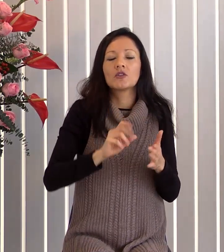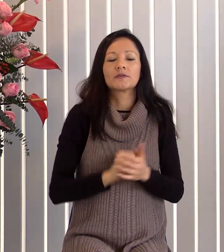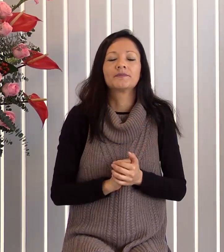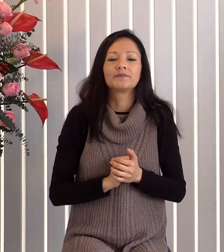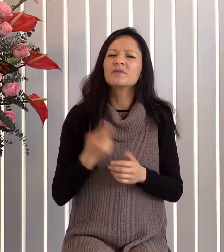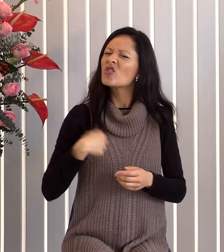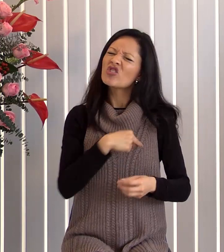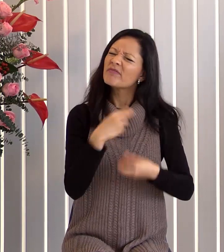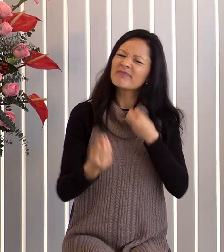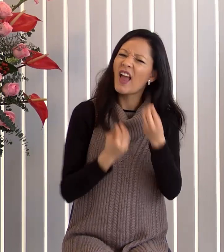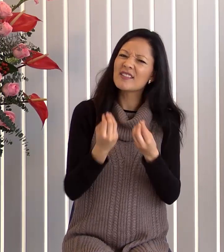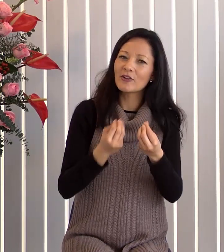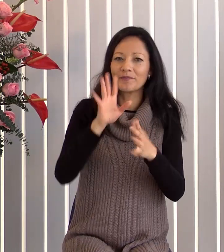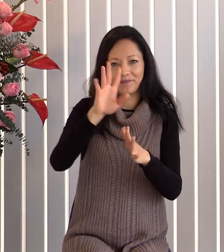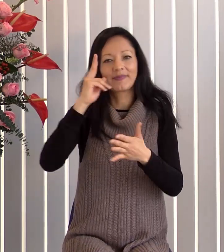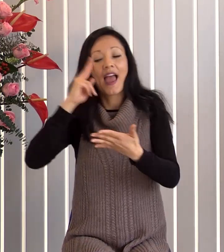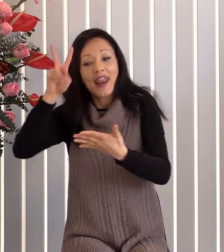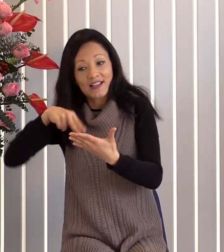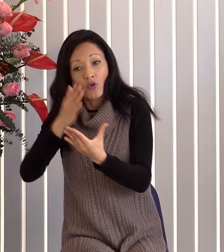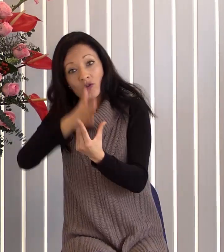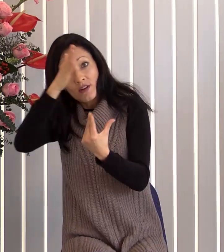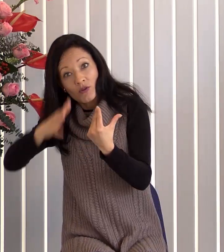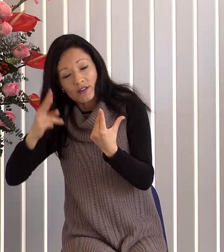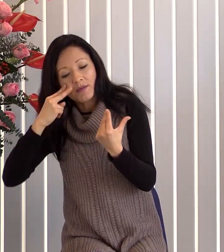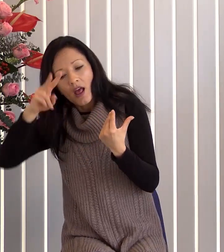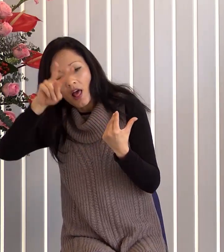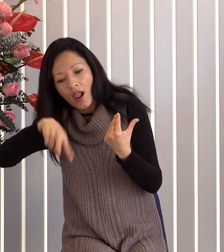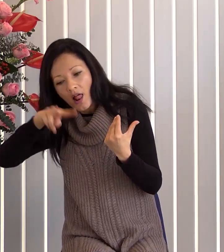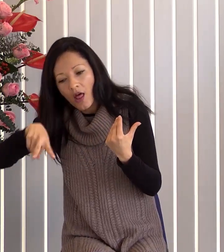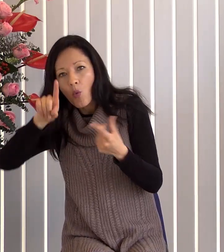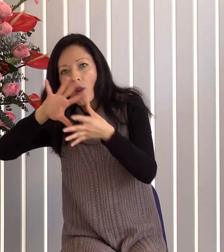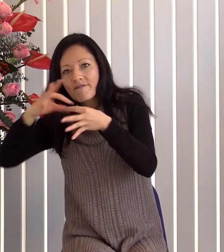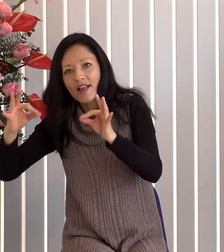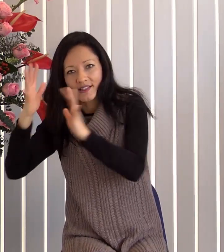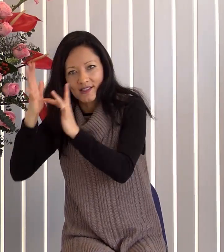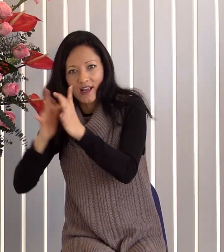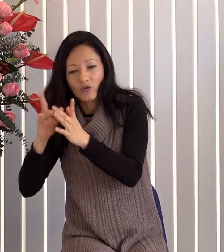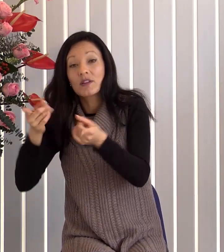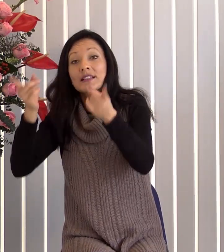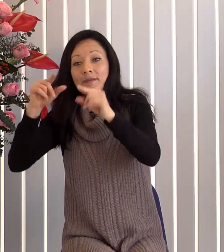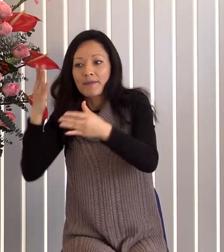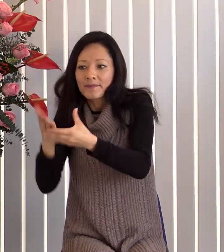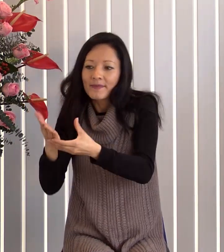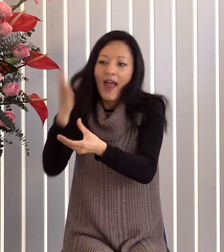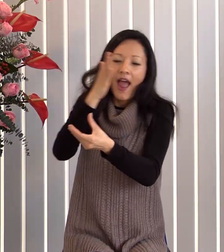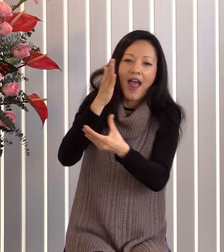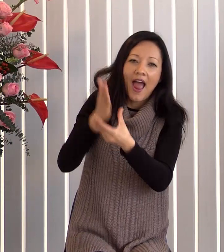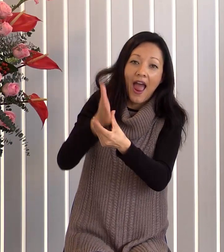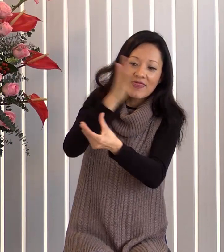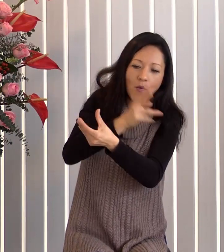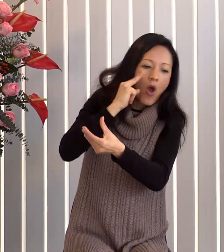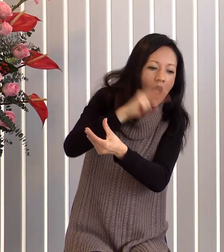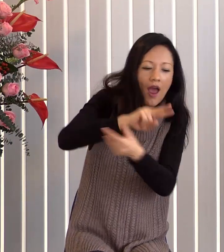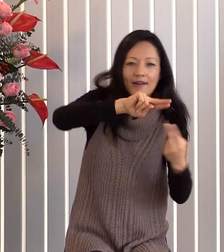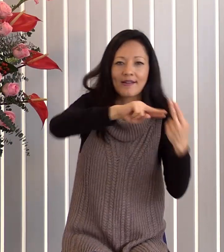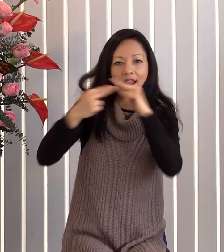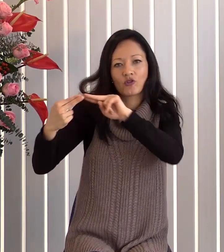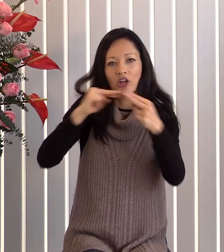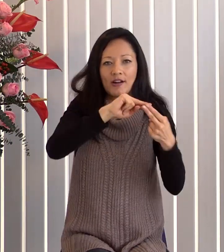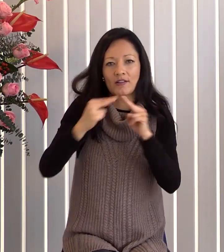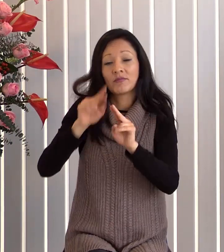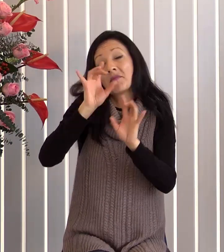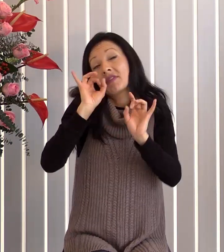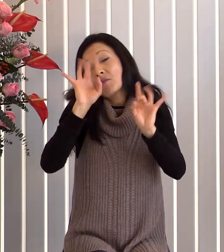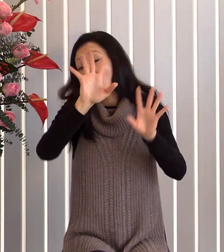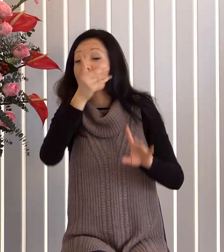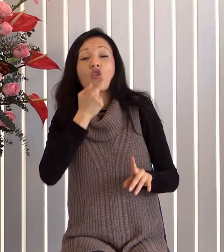¿Qué estamos haciendo? Estamos leyendo el Nuevo Testamento una frase de Jesús. Puede ser que la frase a usted no le guste.